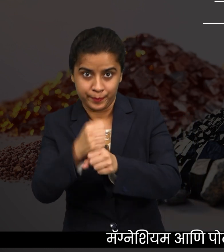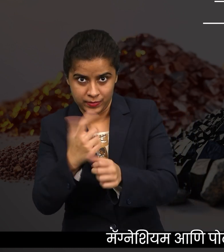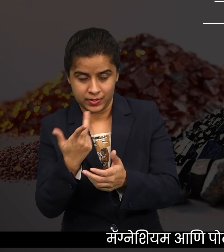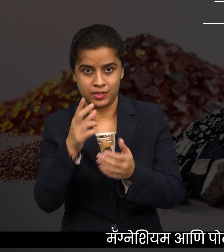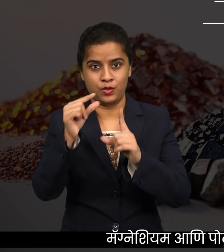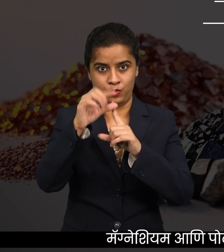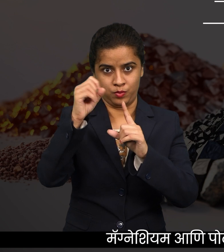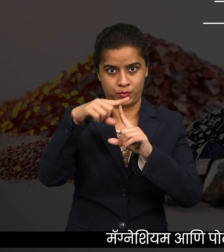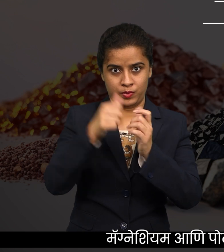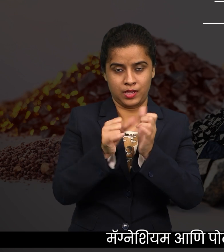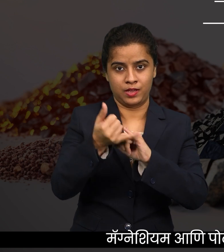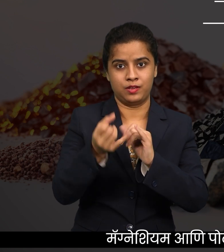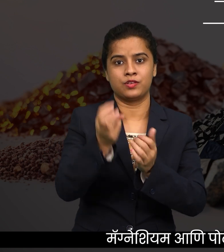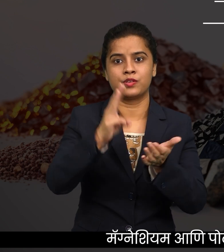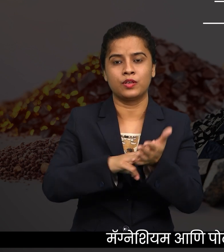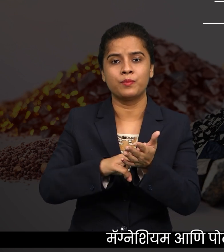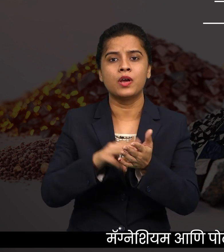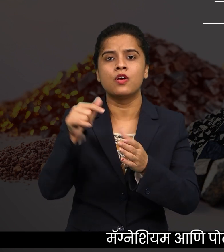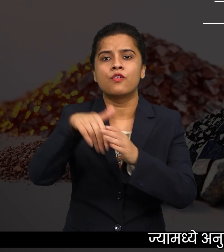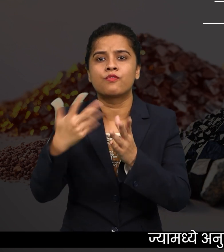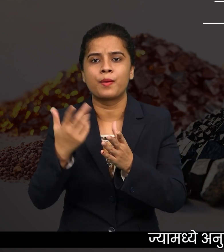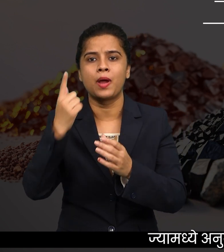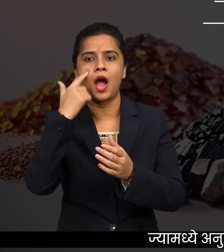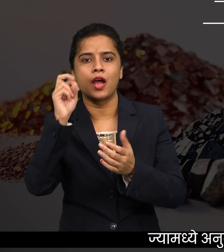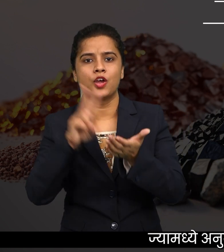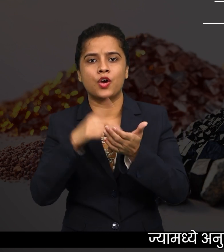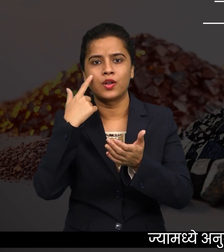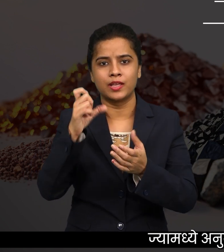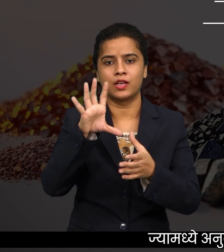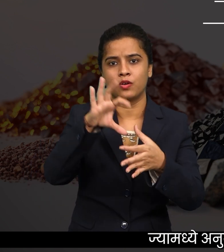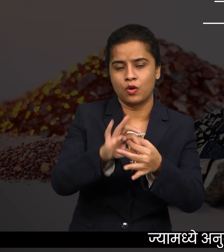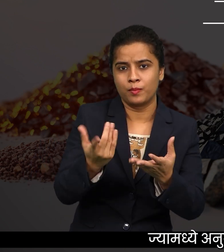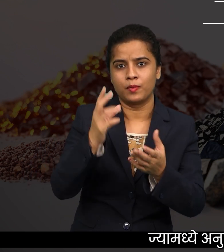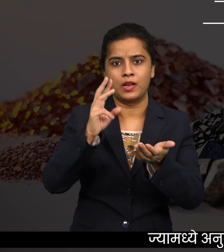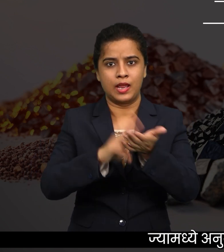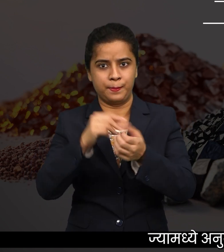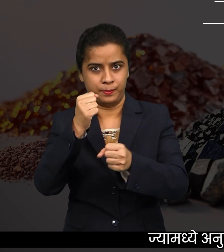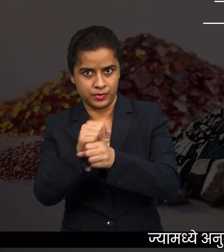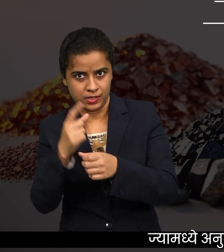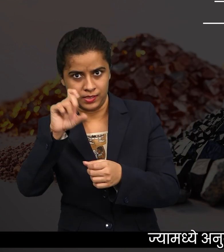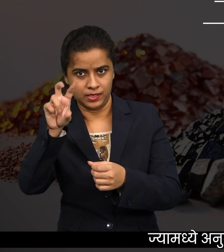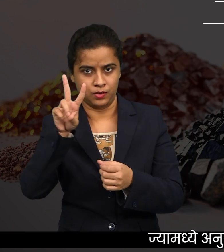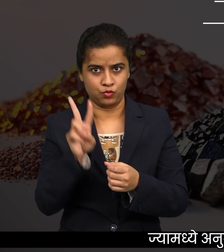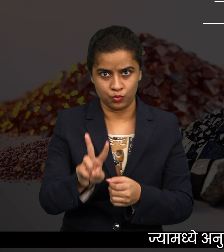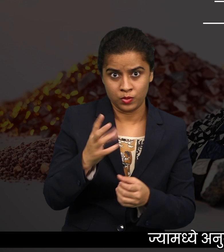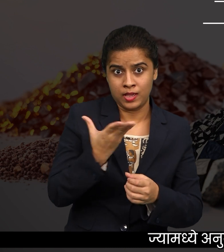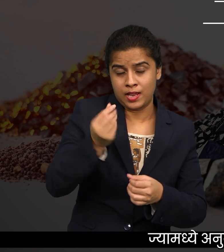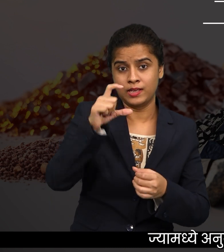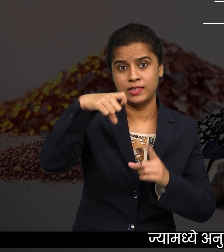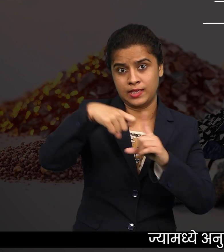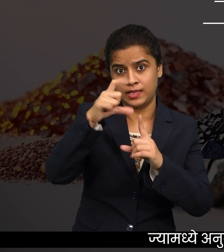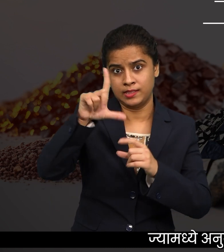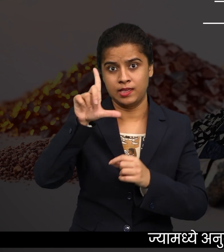मॅग्नेशियम आणि पोटॅशियम आयनिक संयुगे तयार करतात ज्यामध्ये अनुक्रमे MgCl2 आणि KCl असतात.